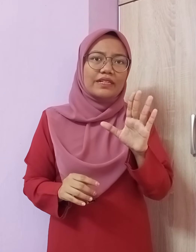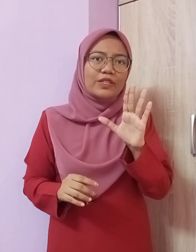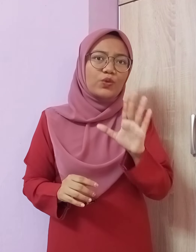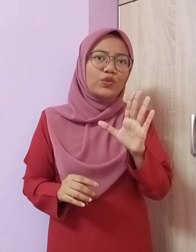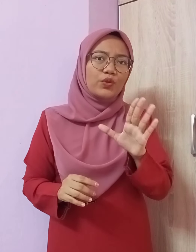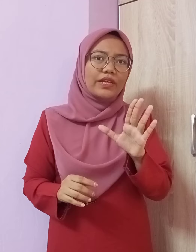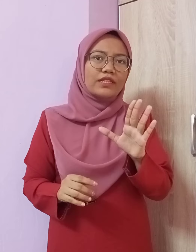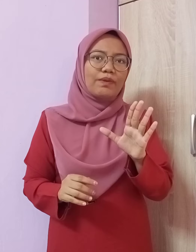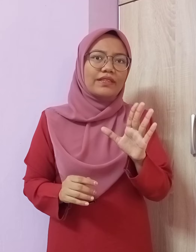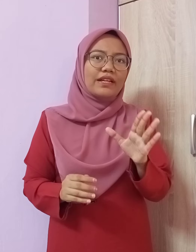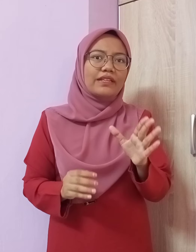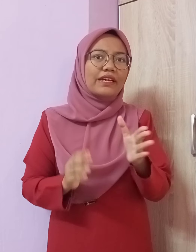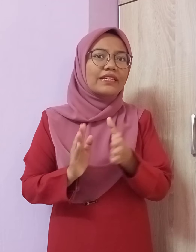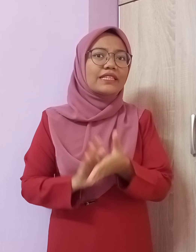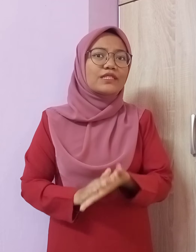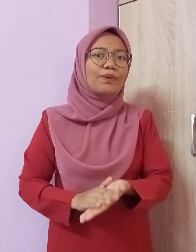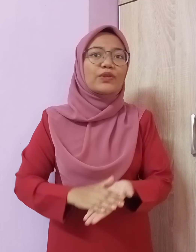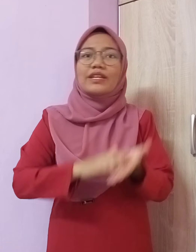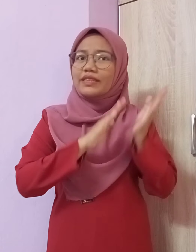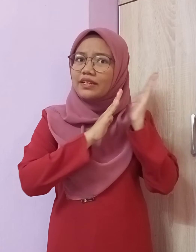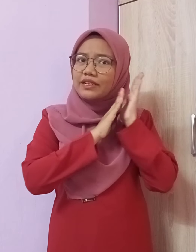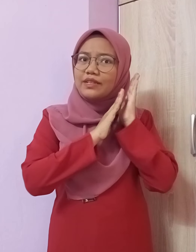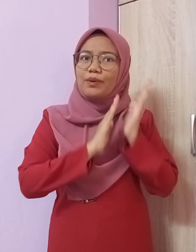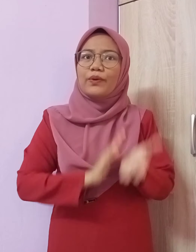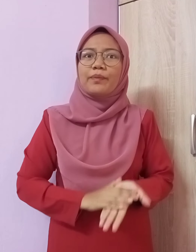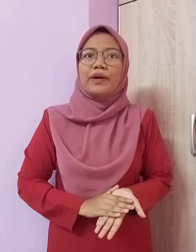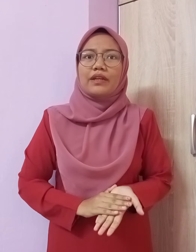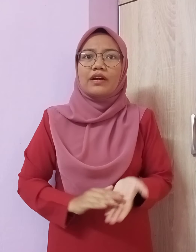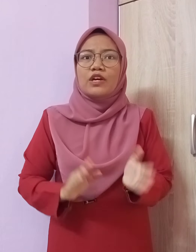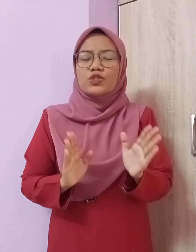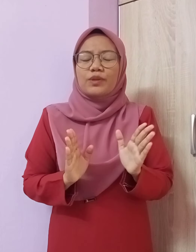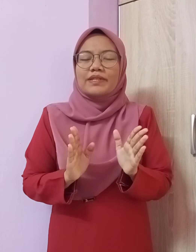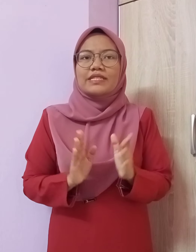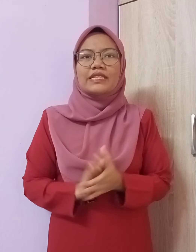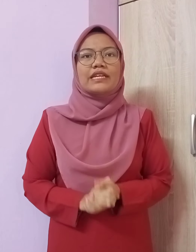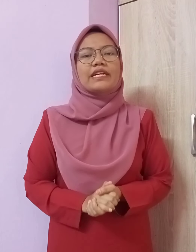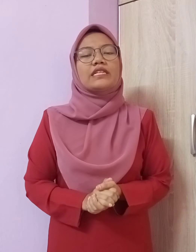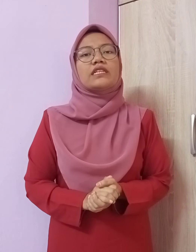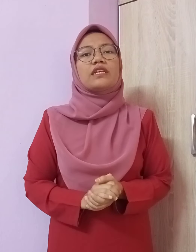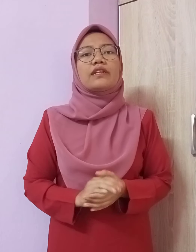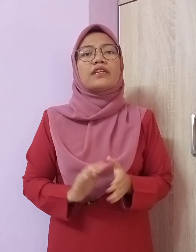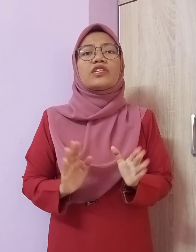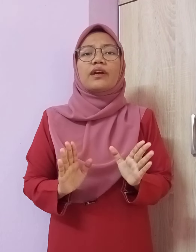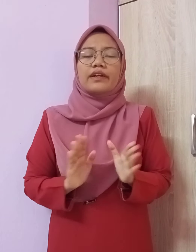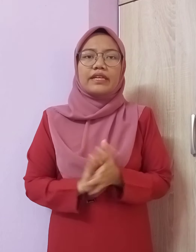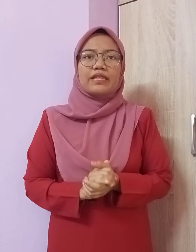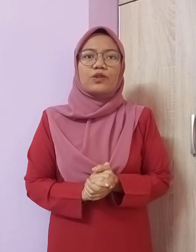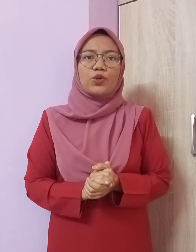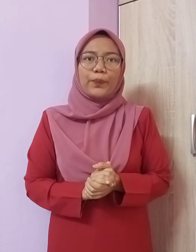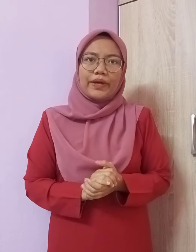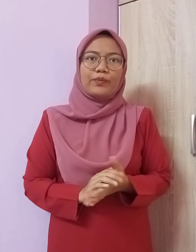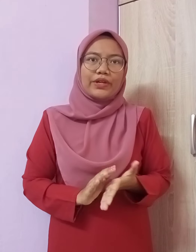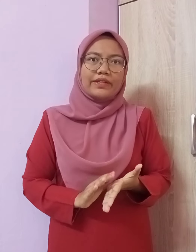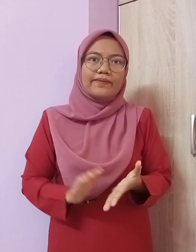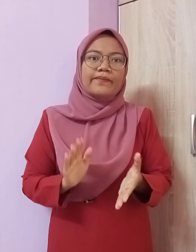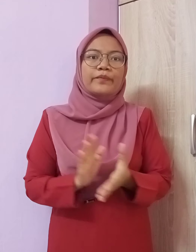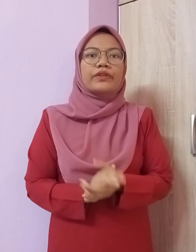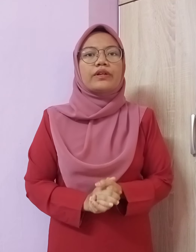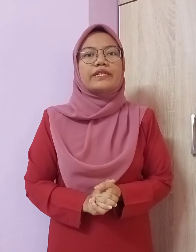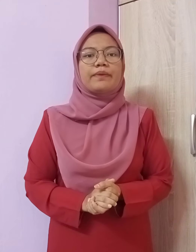kita duduk di atas bantal yang kita sepatutnya letakkan di bawah kepala, sudah pasti tindakan ini adalah tindakan yang tidak sopan, bukan? Okey,